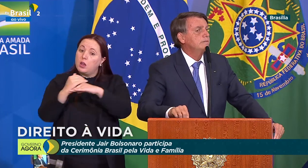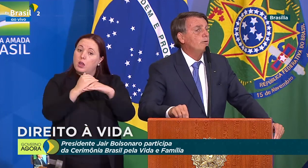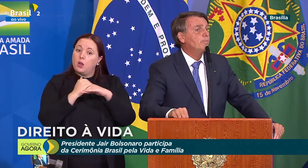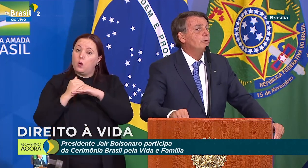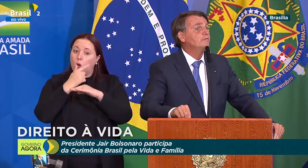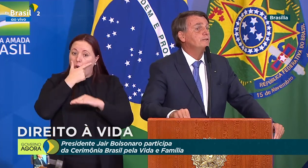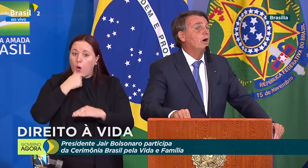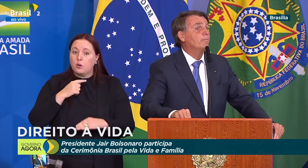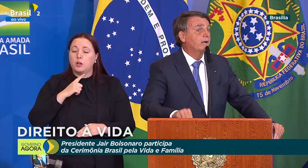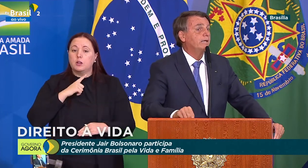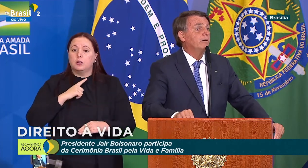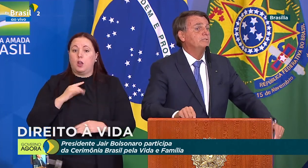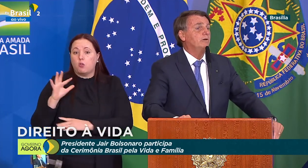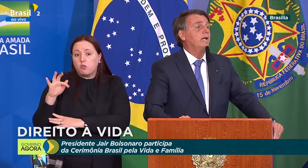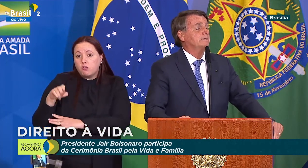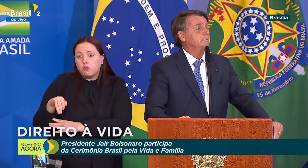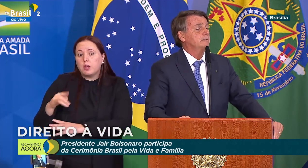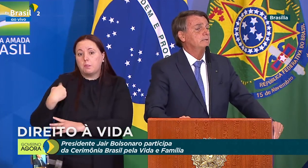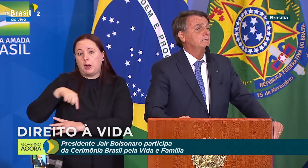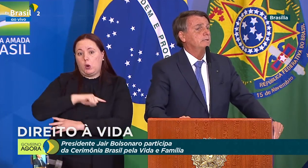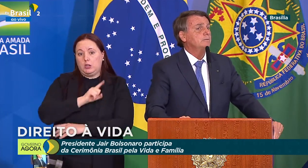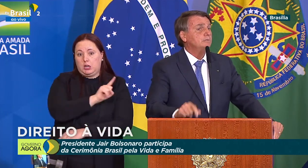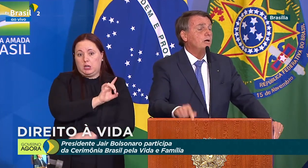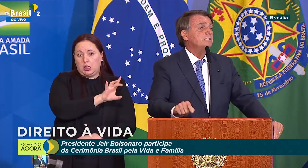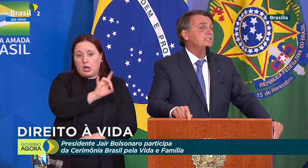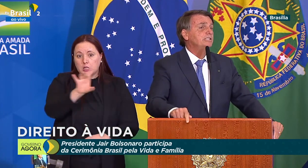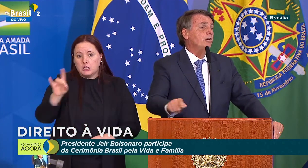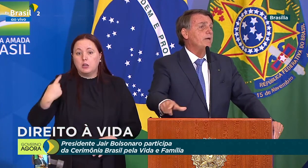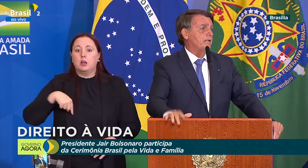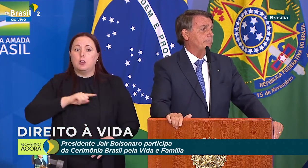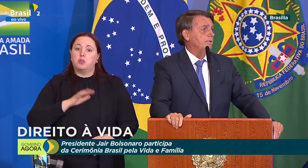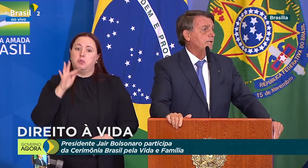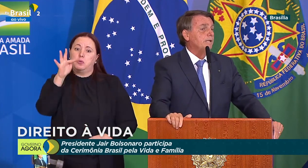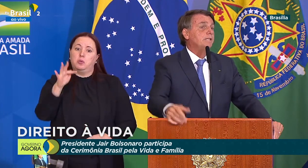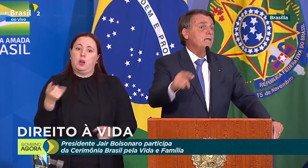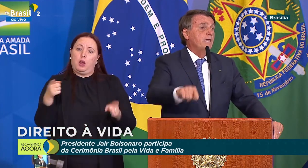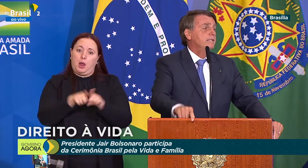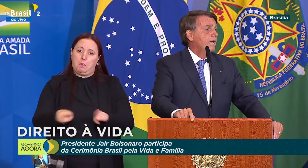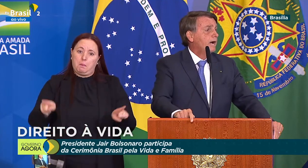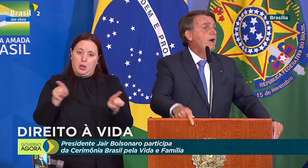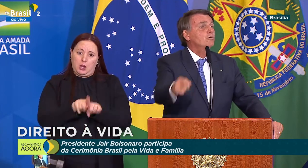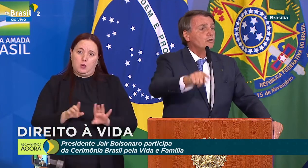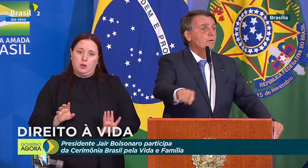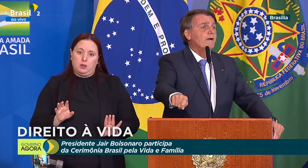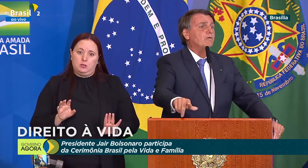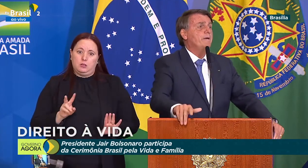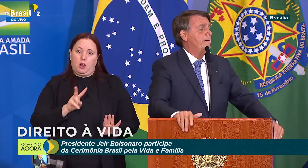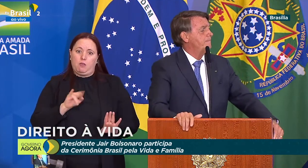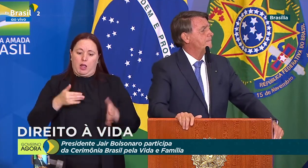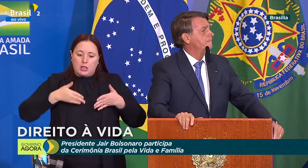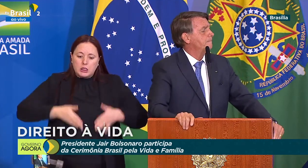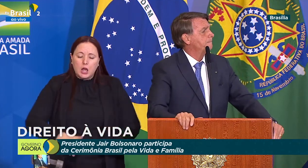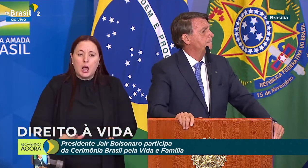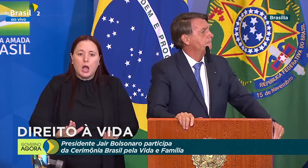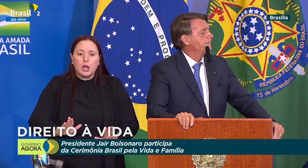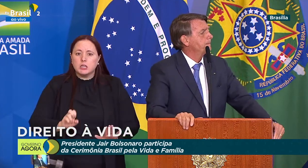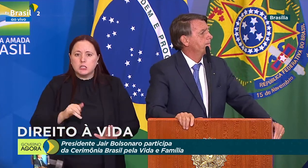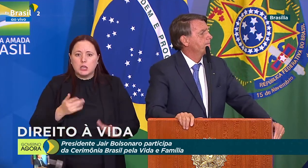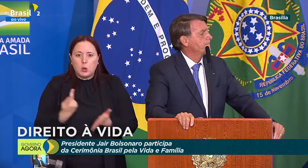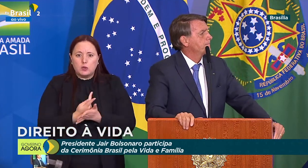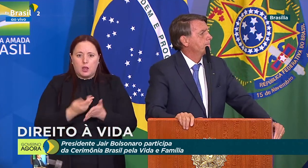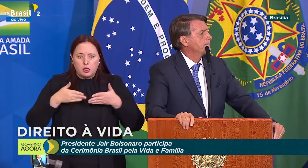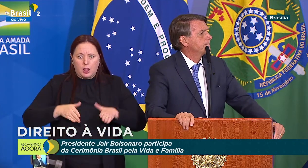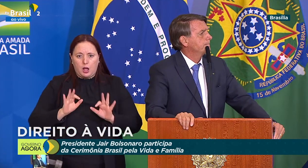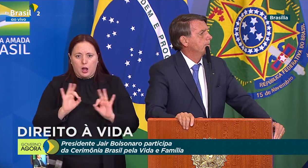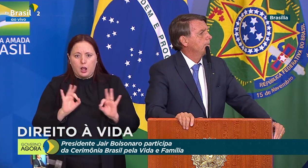quando tiver um ponto final para cada um de nós o nosso destino é o mesmo se ninguém Terra urubu vai comer